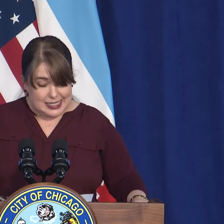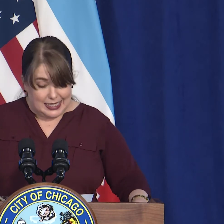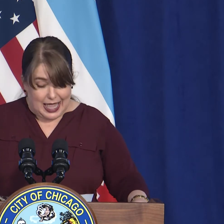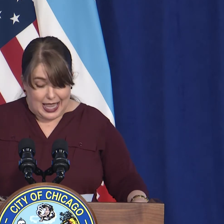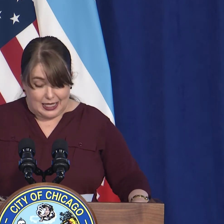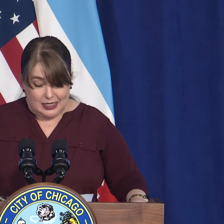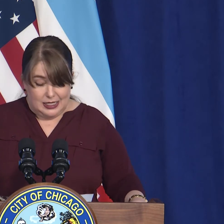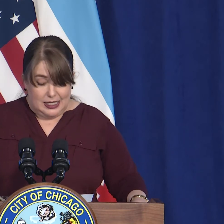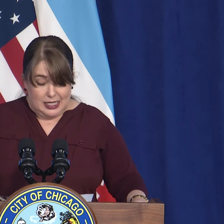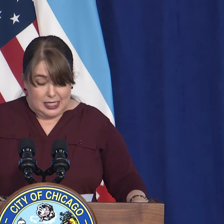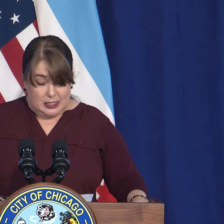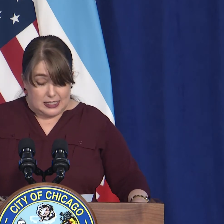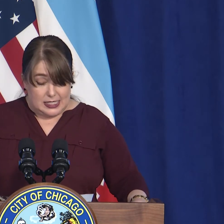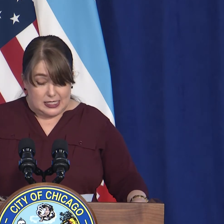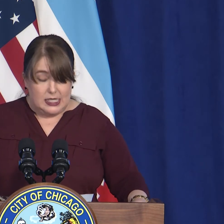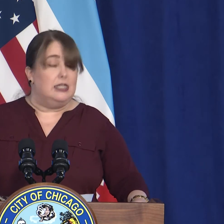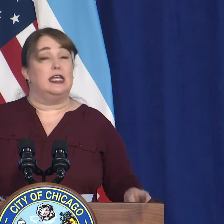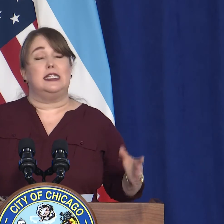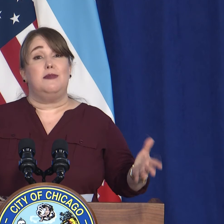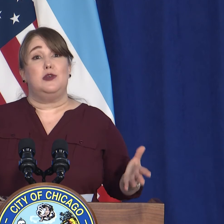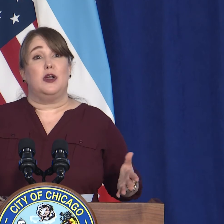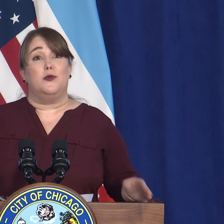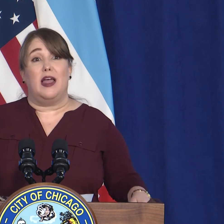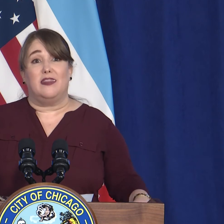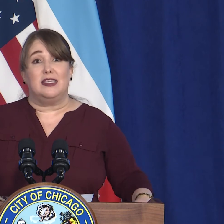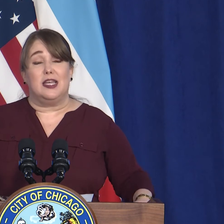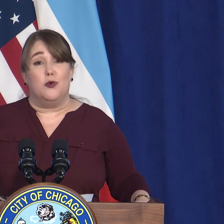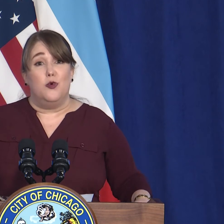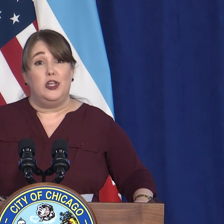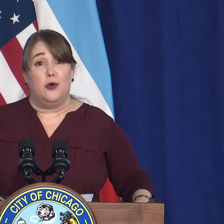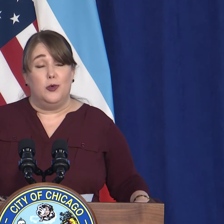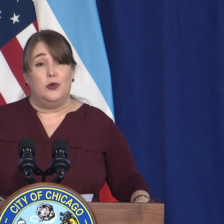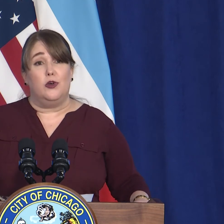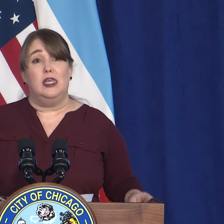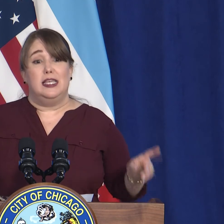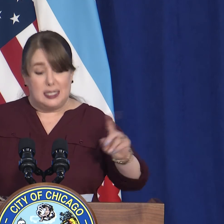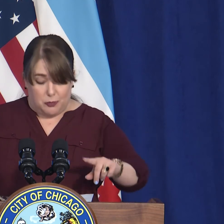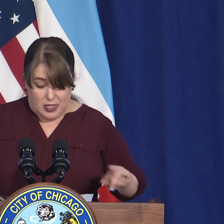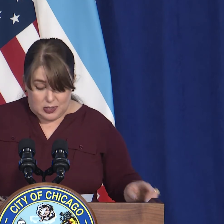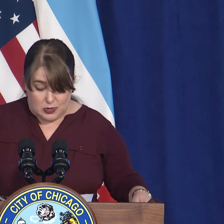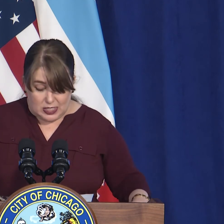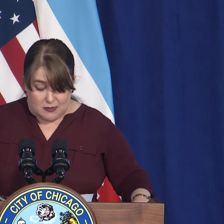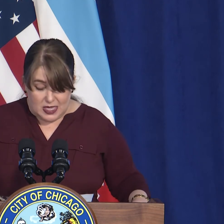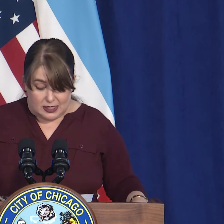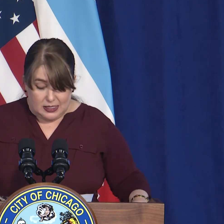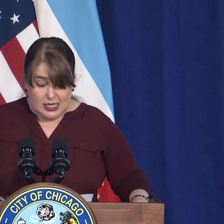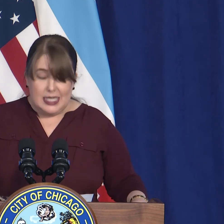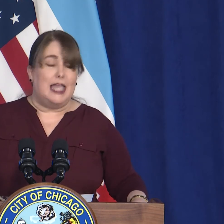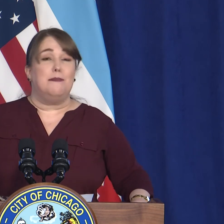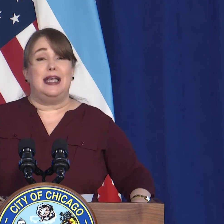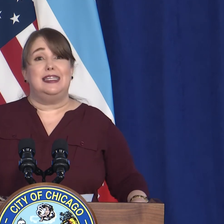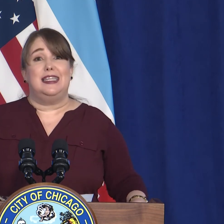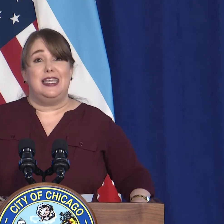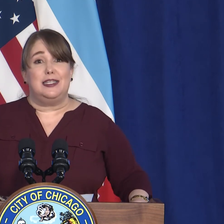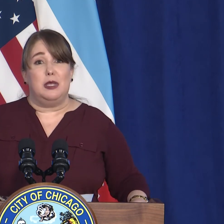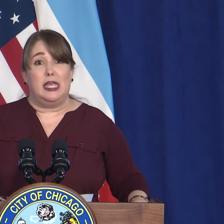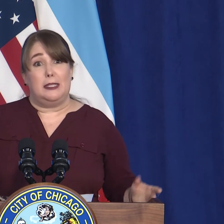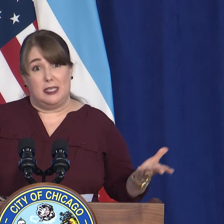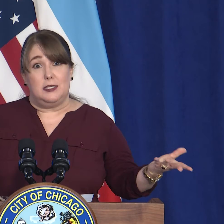lotería estatal. Si recibe su vacuna antes de julio 1, se puede suscribir. Y hay